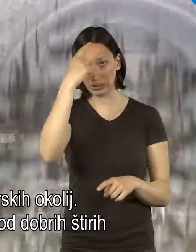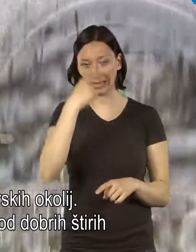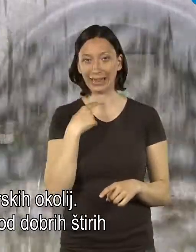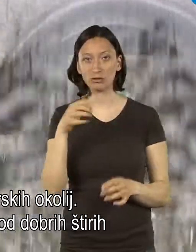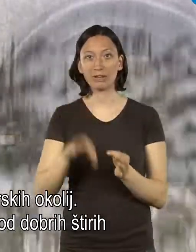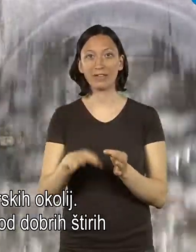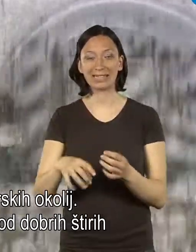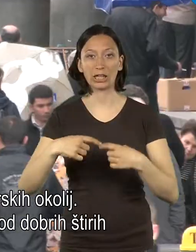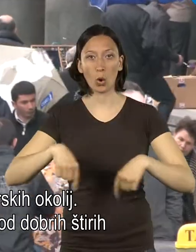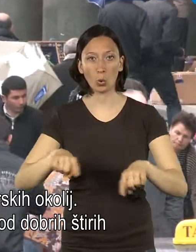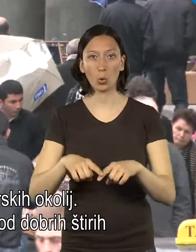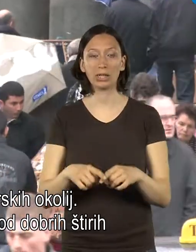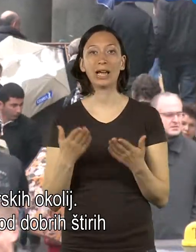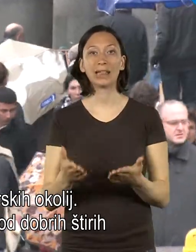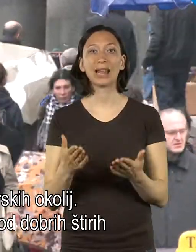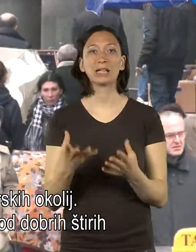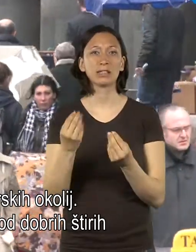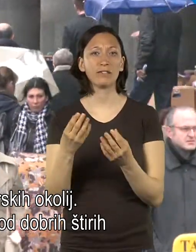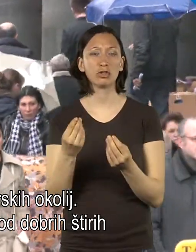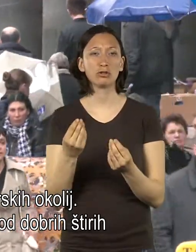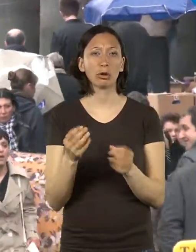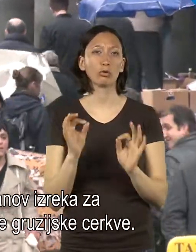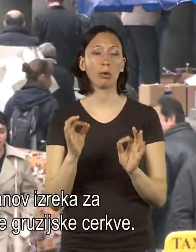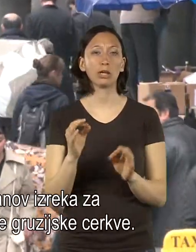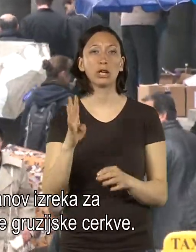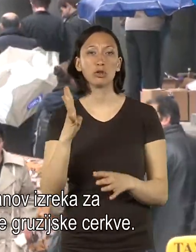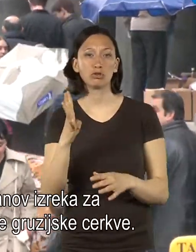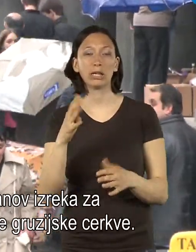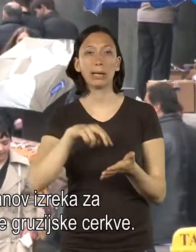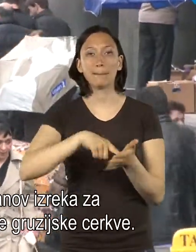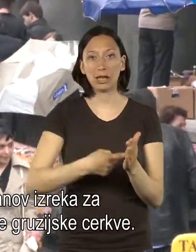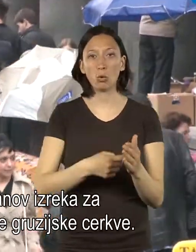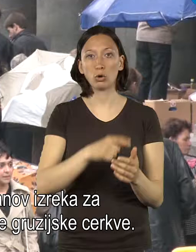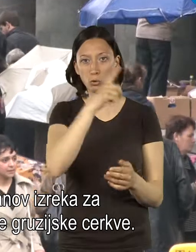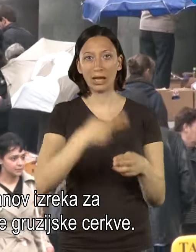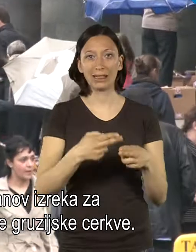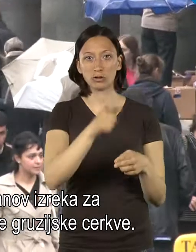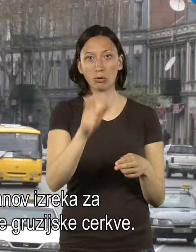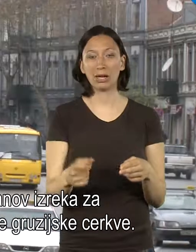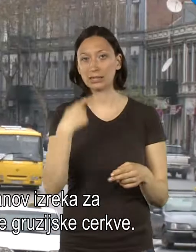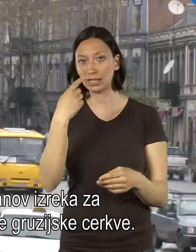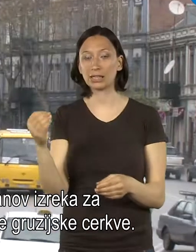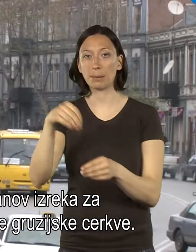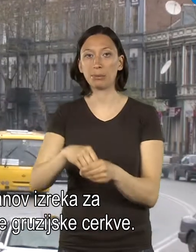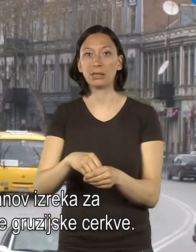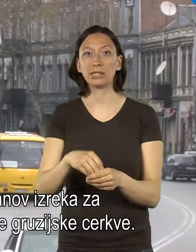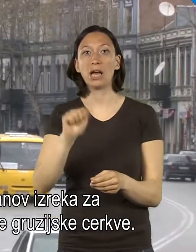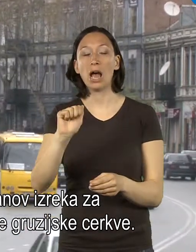okolij. Danes se večina od dobrih 4 milijonov državljanov izreka za pripadnike avtokefalne gruzijske